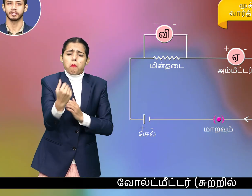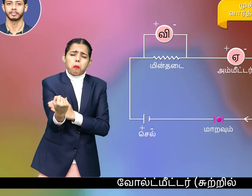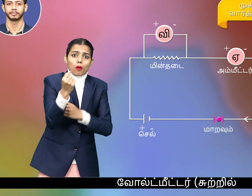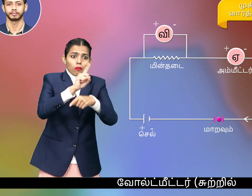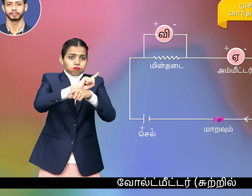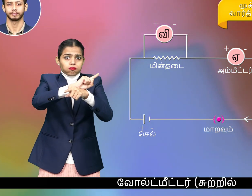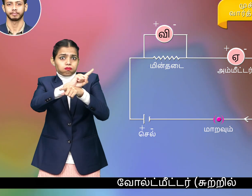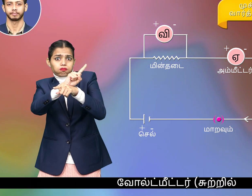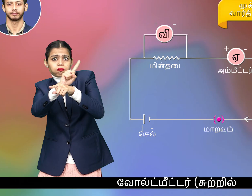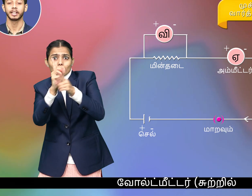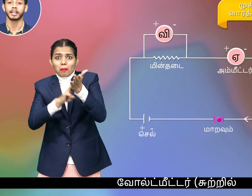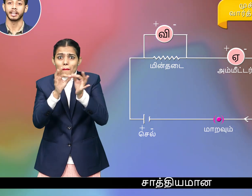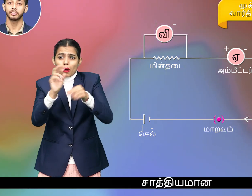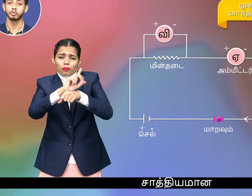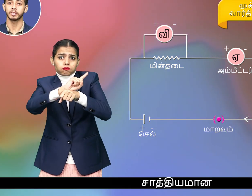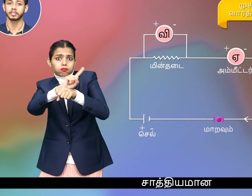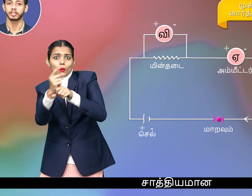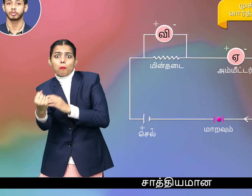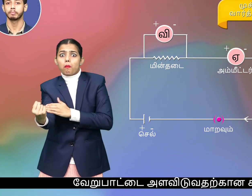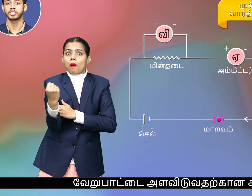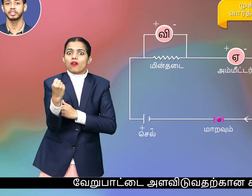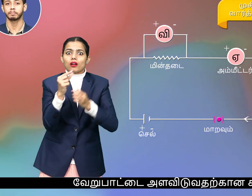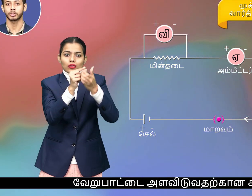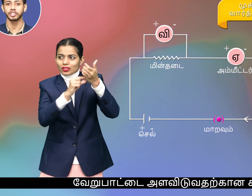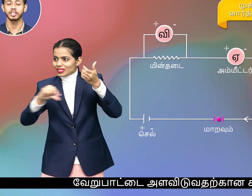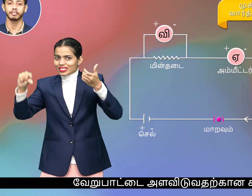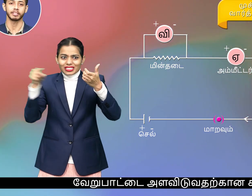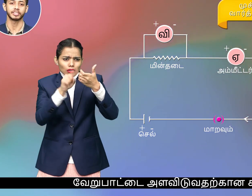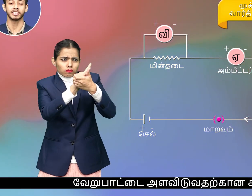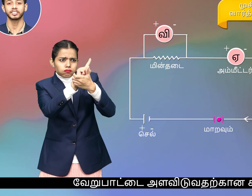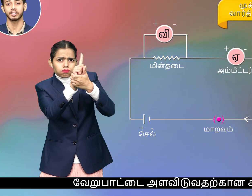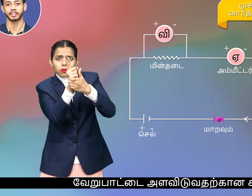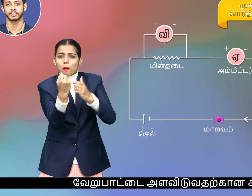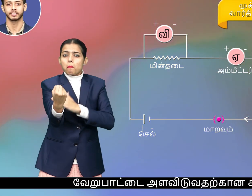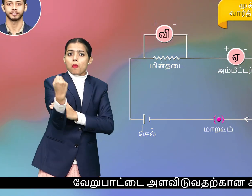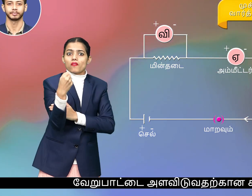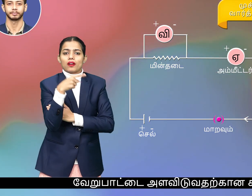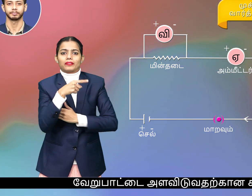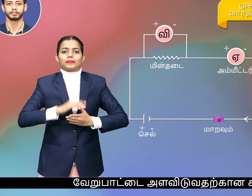வோல்ட் மீட்டர், அதாவது மின்சுற்றில் மின்னழுத்தத்தை அளவிடுவதற்கான கருவி.